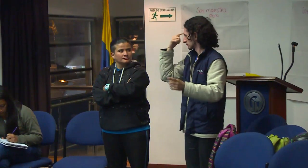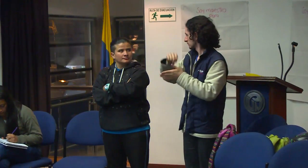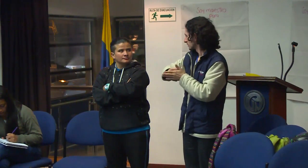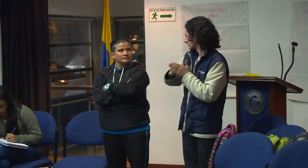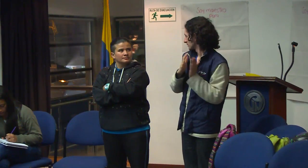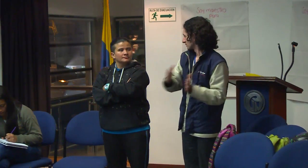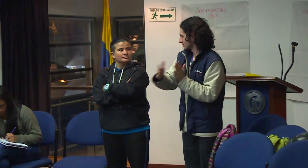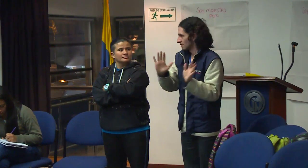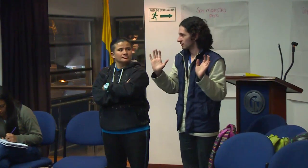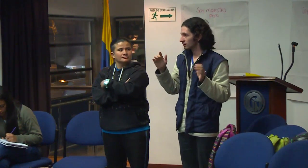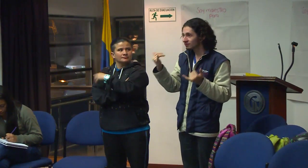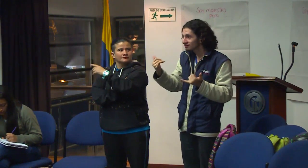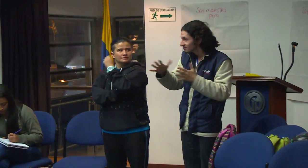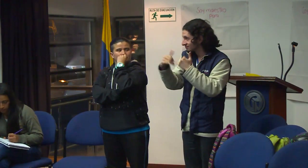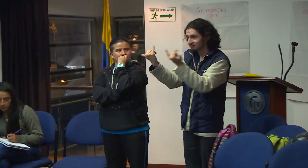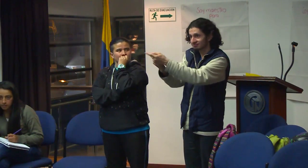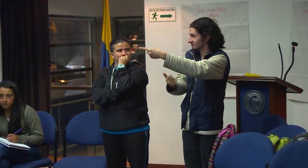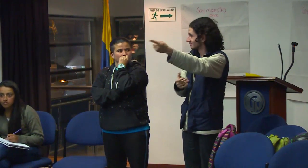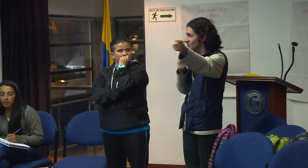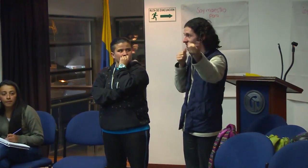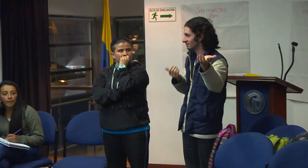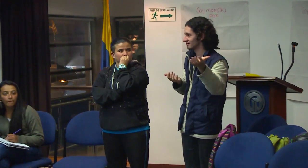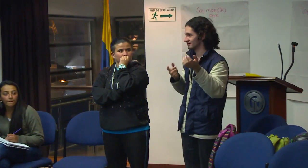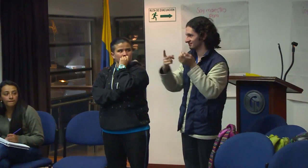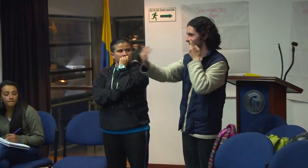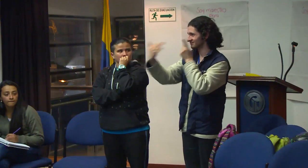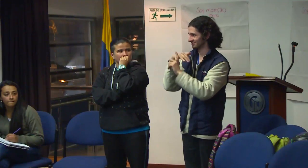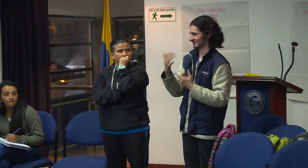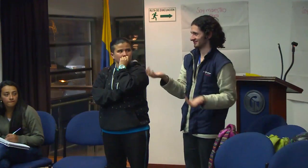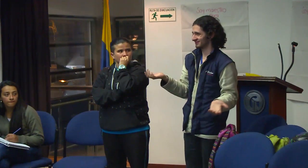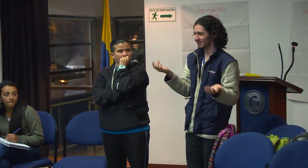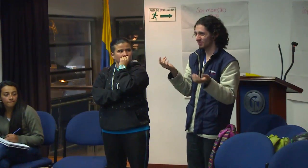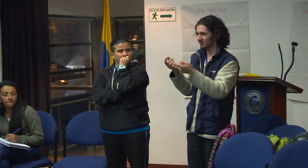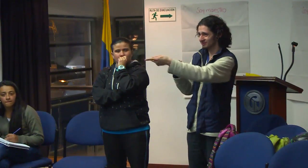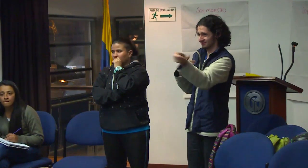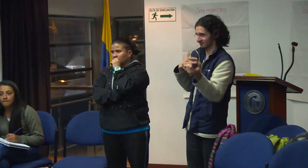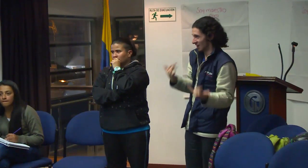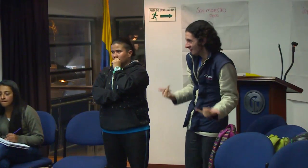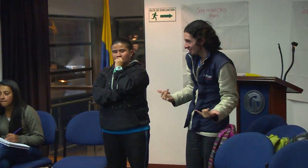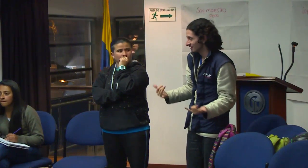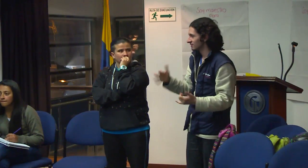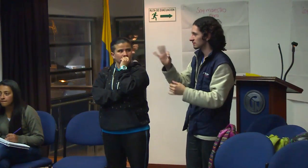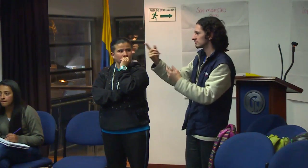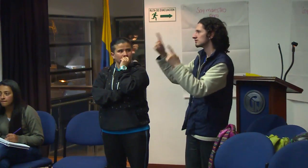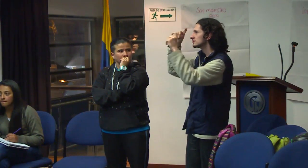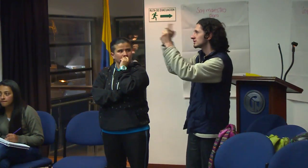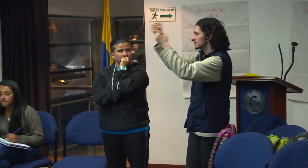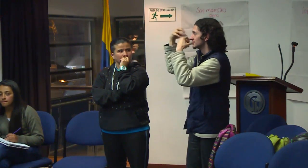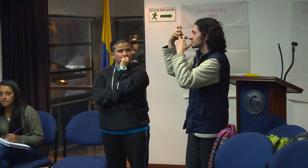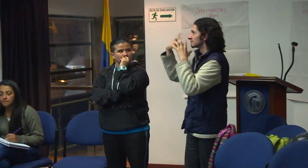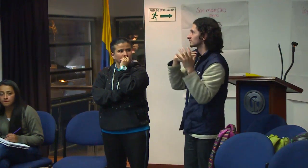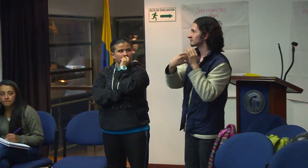él, ¿sí? Es pensarlo, es pensar en todas esas realidades que también me pueden afectar y que también hay.